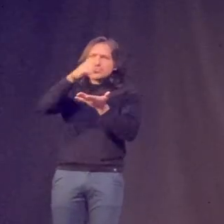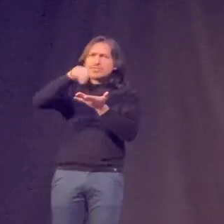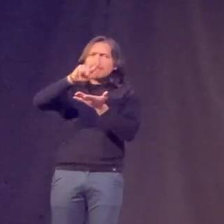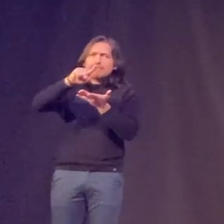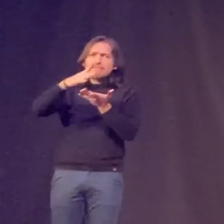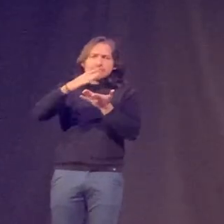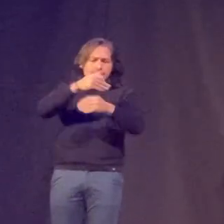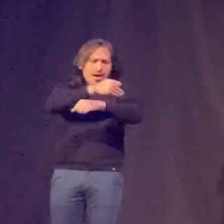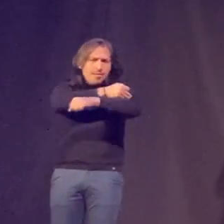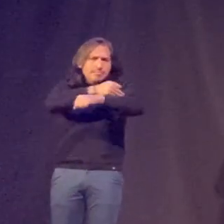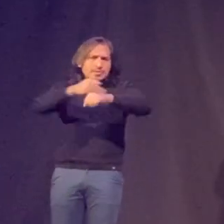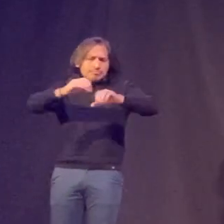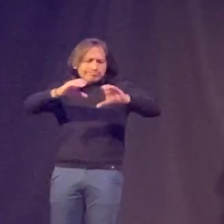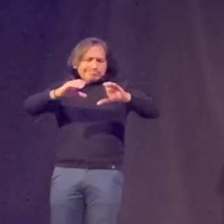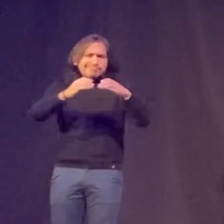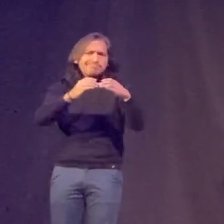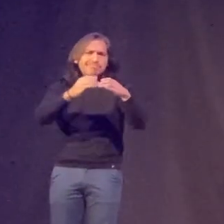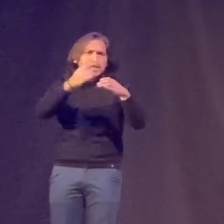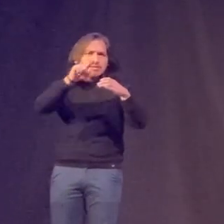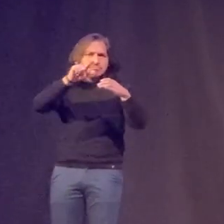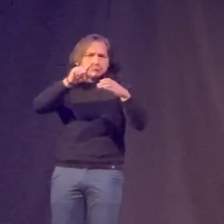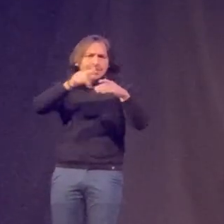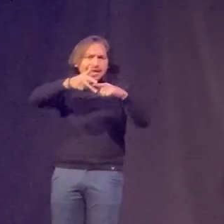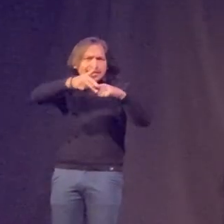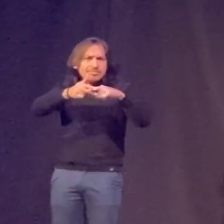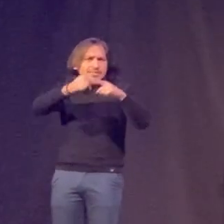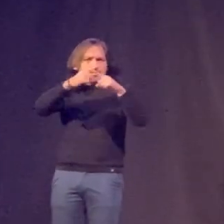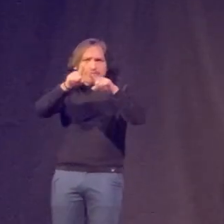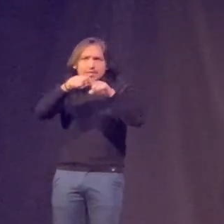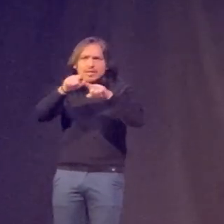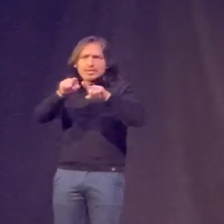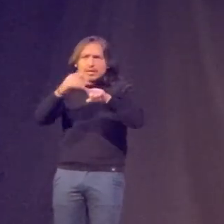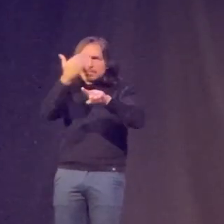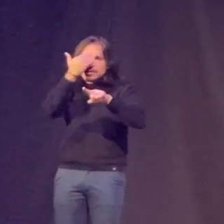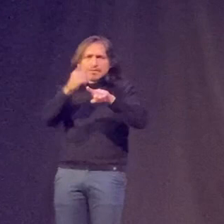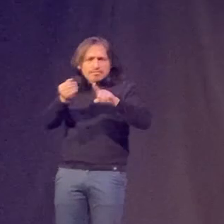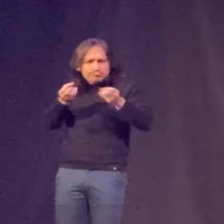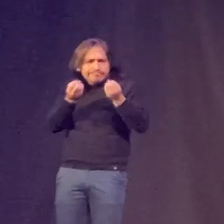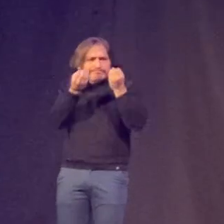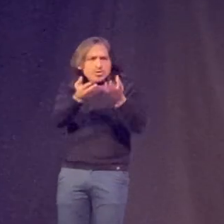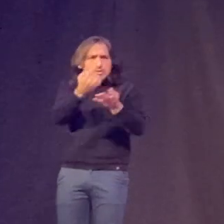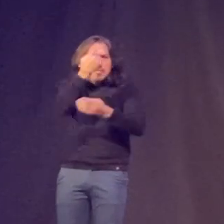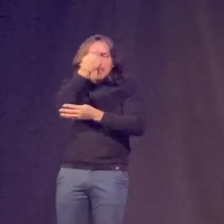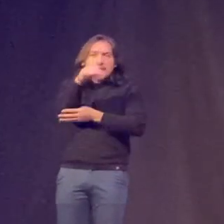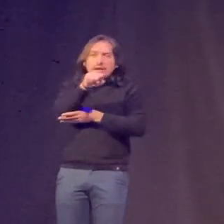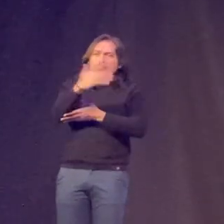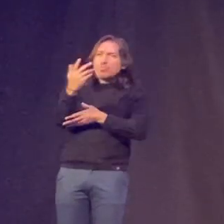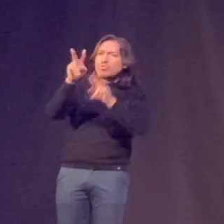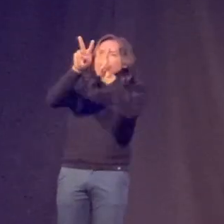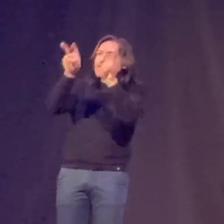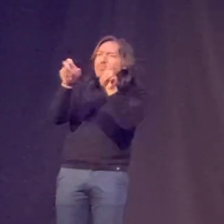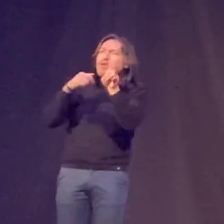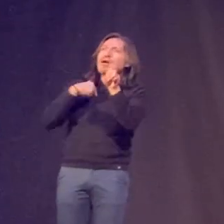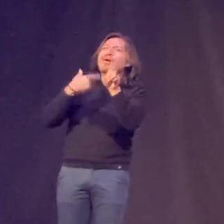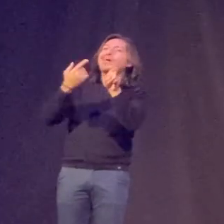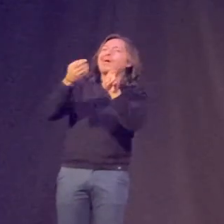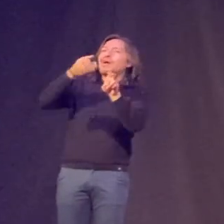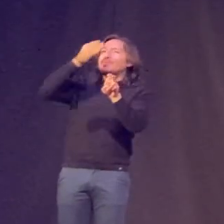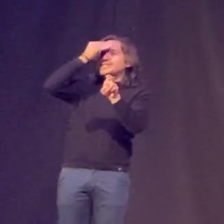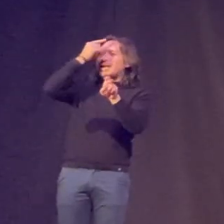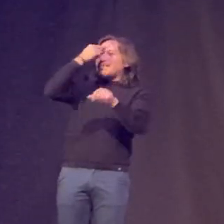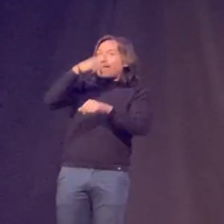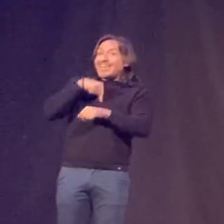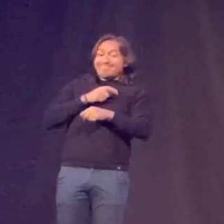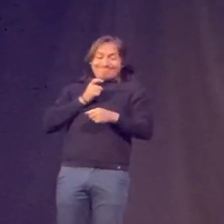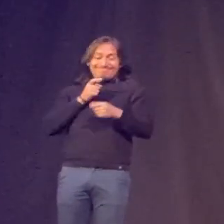familias, en dar herramientas para que las personas puedan saber cómo abordar los temas dentro de los núcleos familiares, para